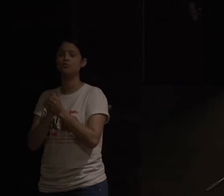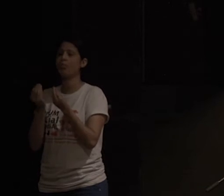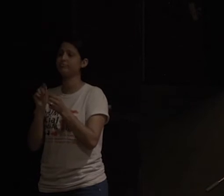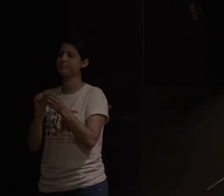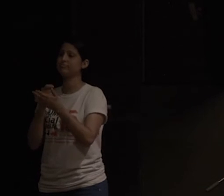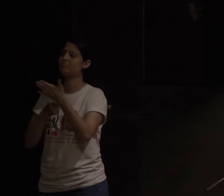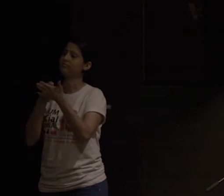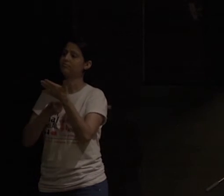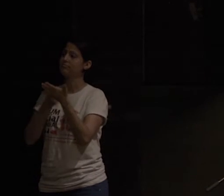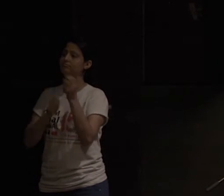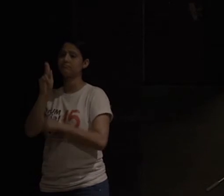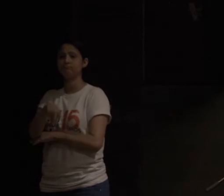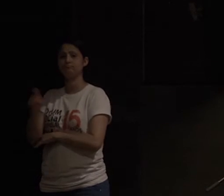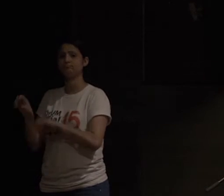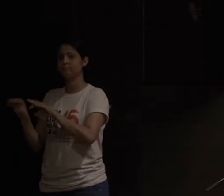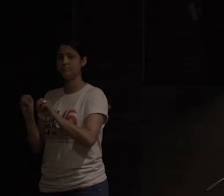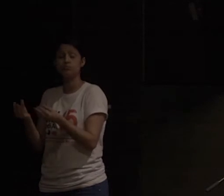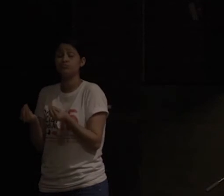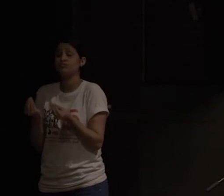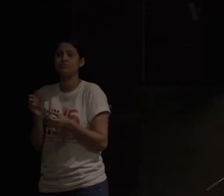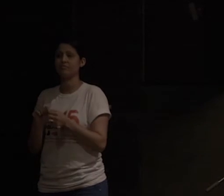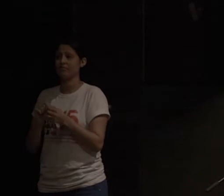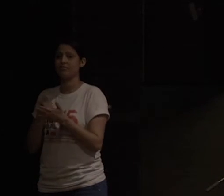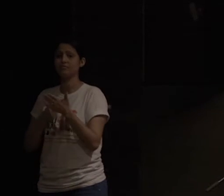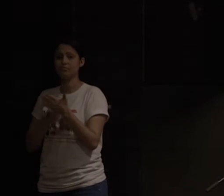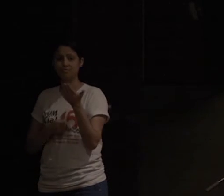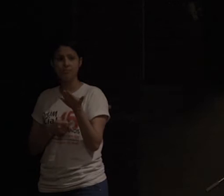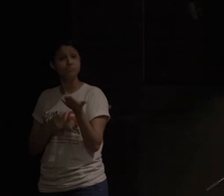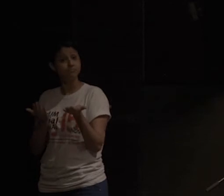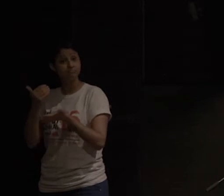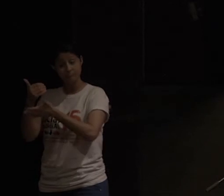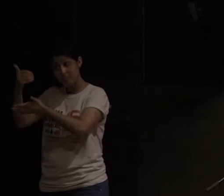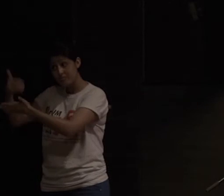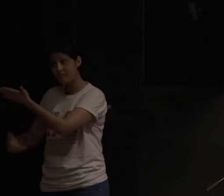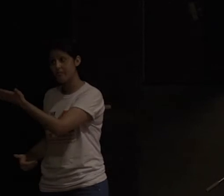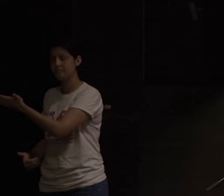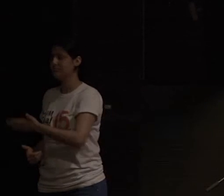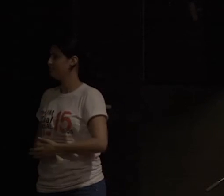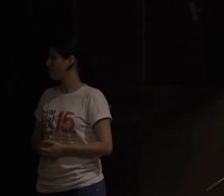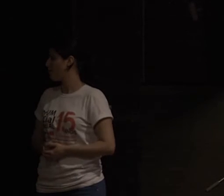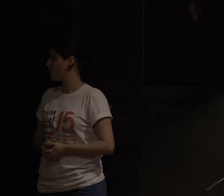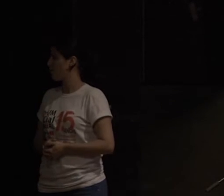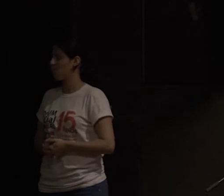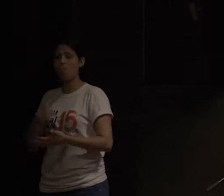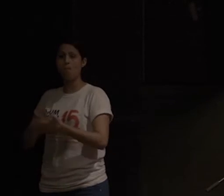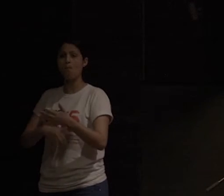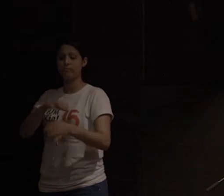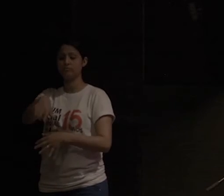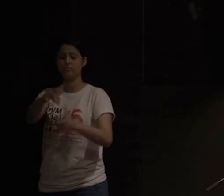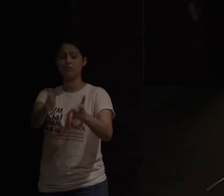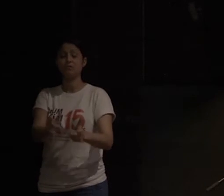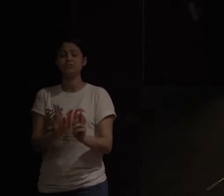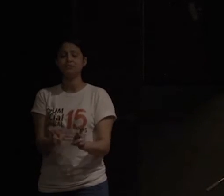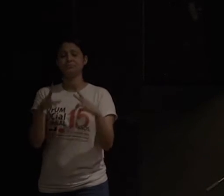educa um educador ou uma educadora? Tirando-os e tirando-as da zona de